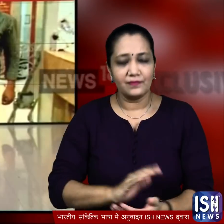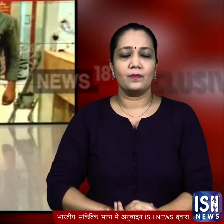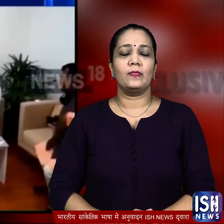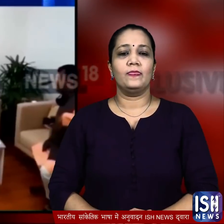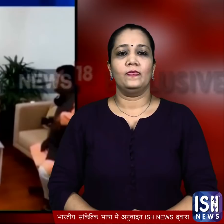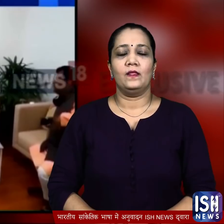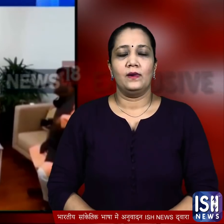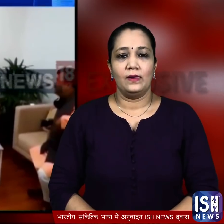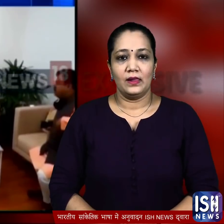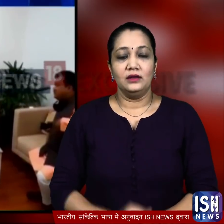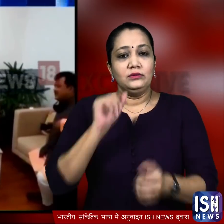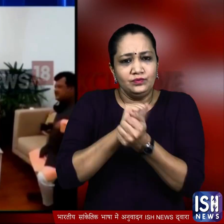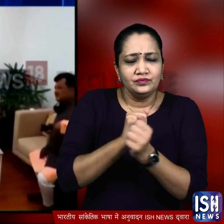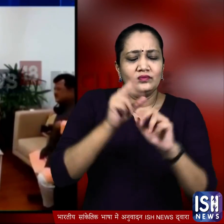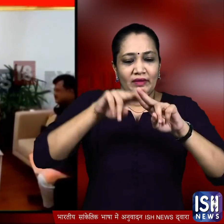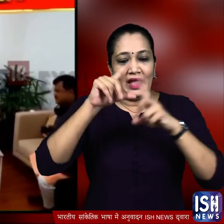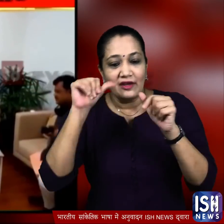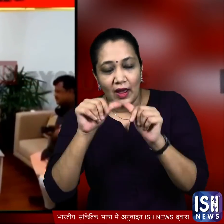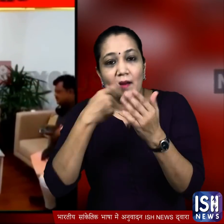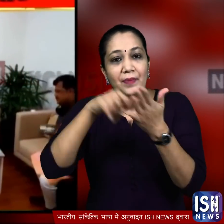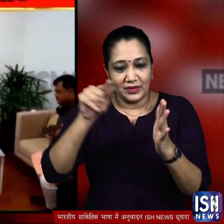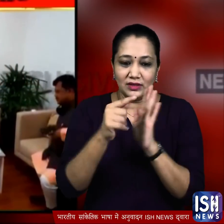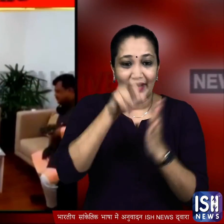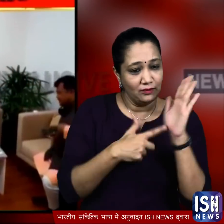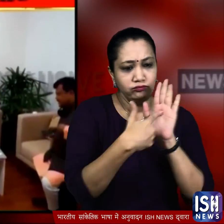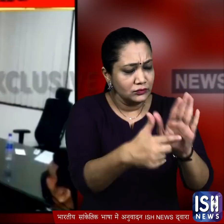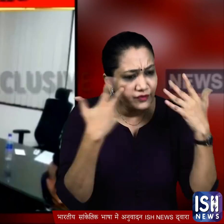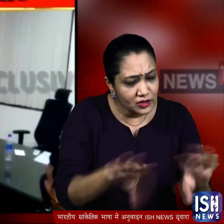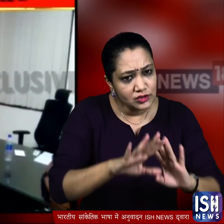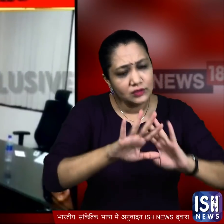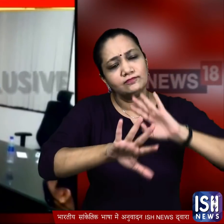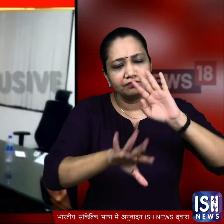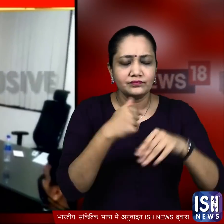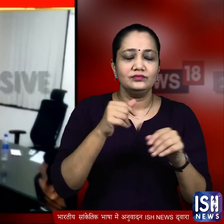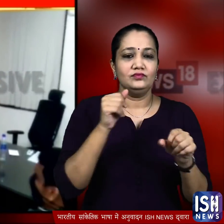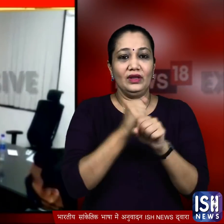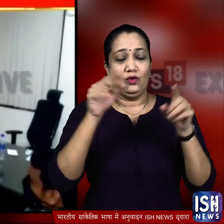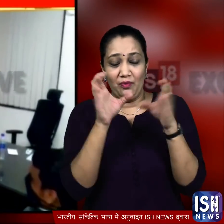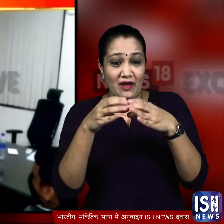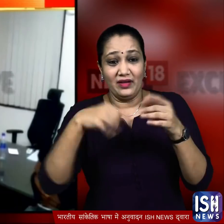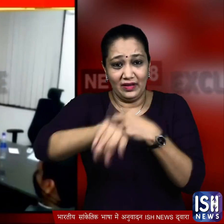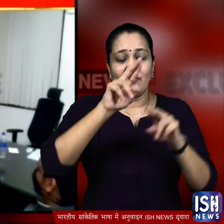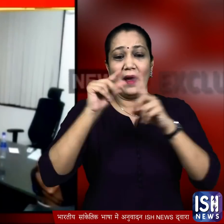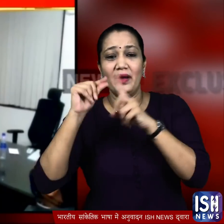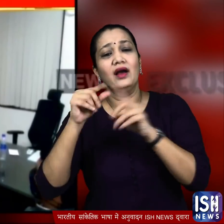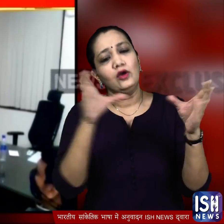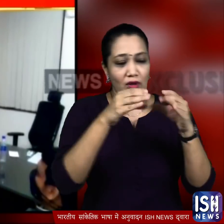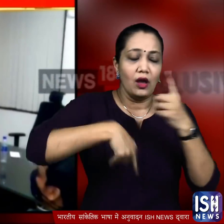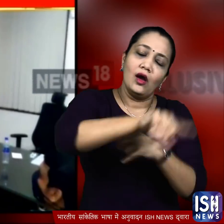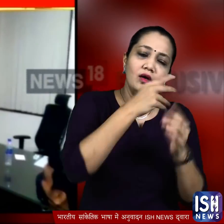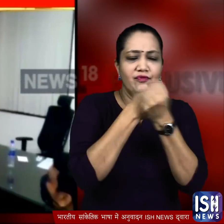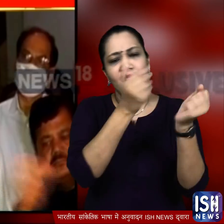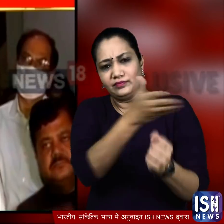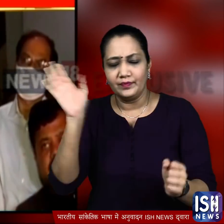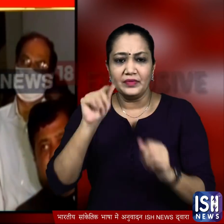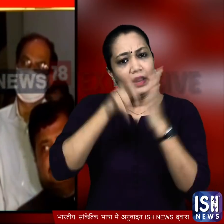है और पुलिस को एफडीए की मंजूरी वाली चिट्ठी दिखाने के बाद ही पुलिस ने ब्रुक फार्मा नाम की दवा कंपनी के अधिकारी को छोड़